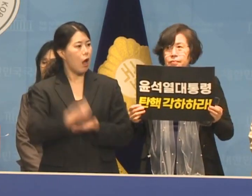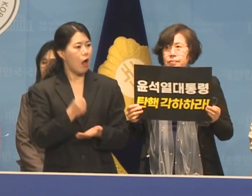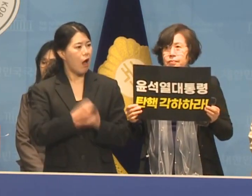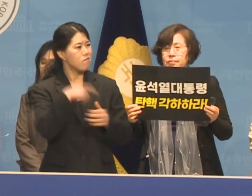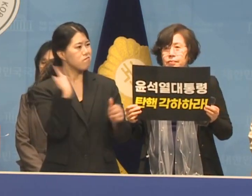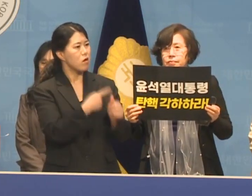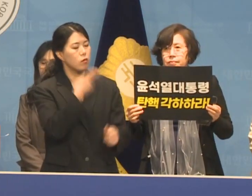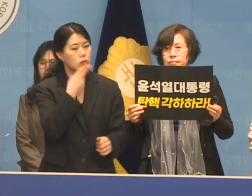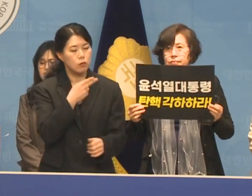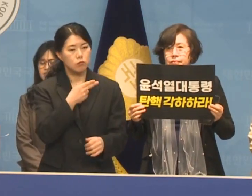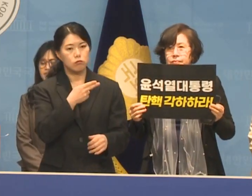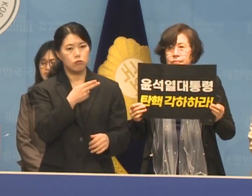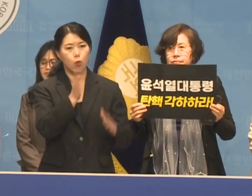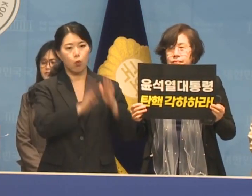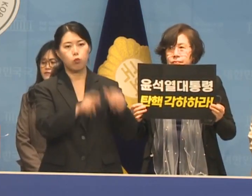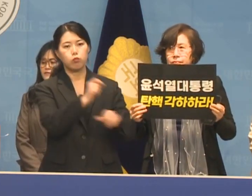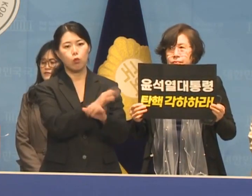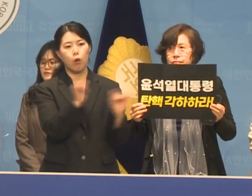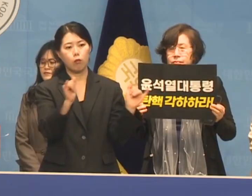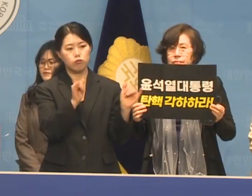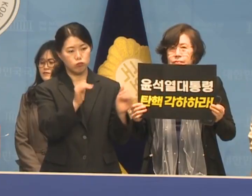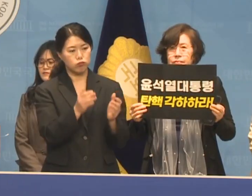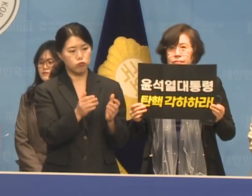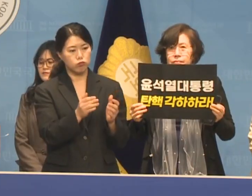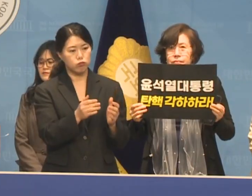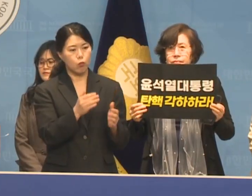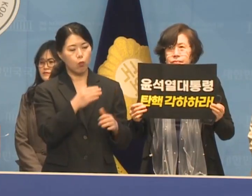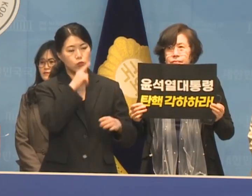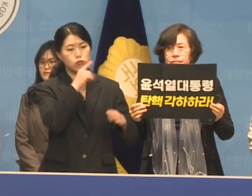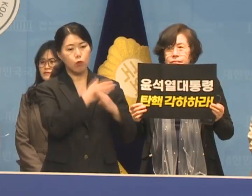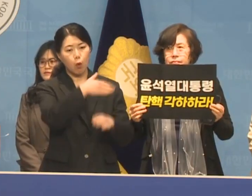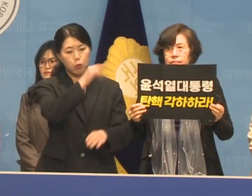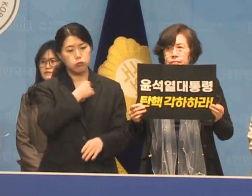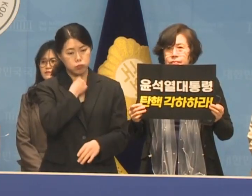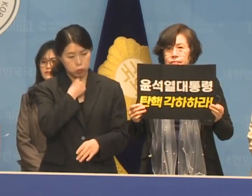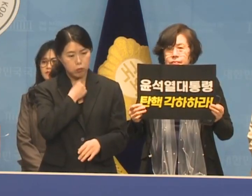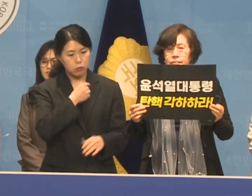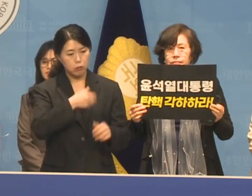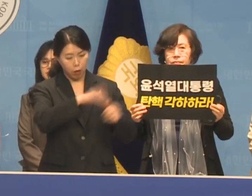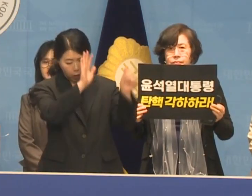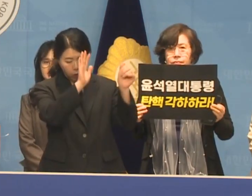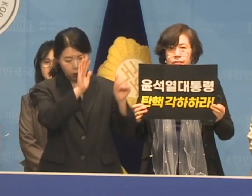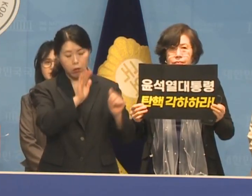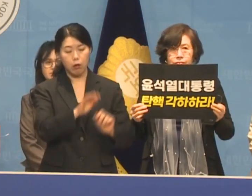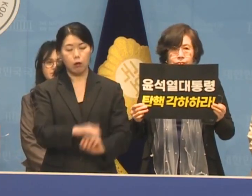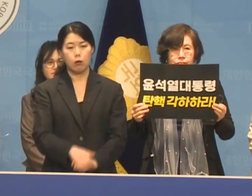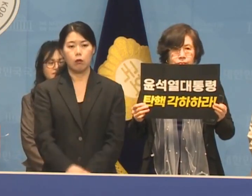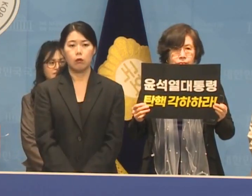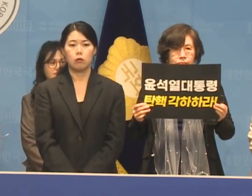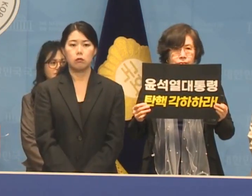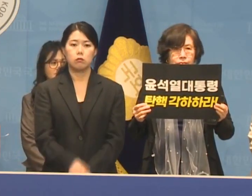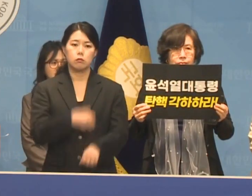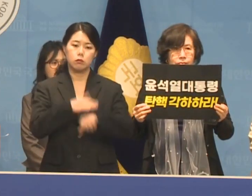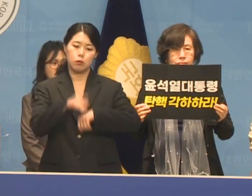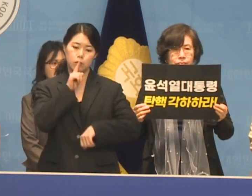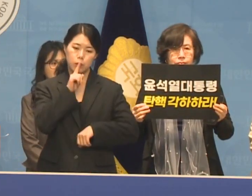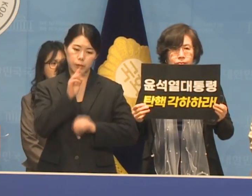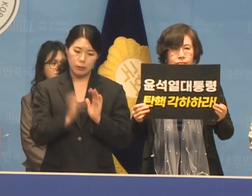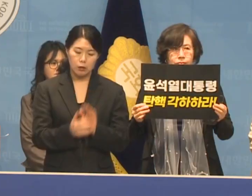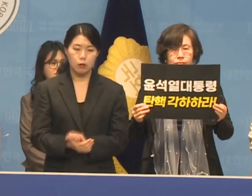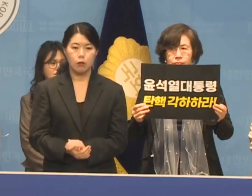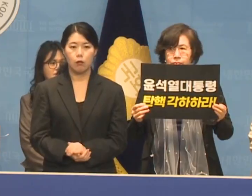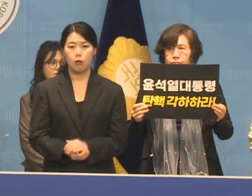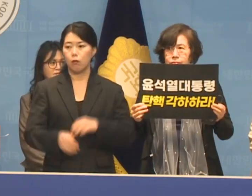오히려 공무원을 월북으로 몰아가는 천인공노한 만행을 저질렀습니다. 자, 나라가 이런